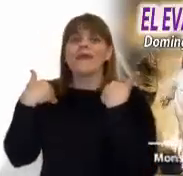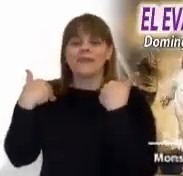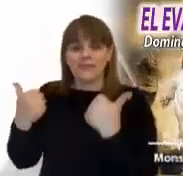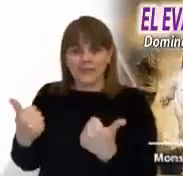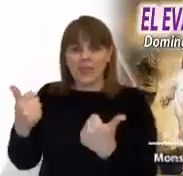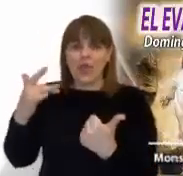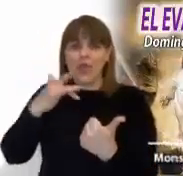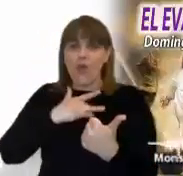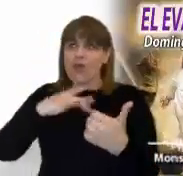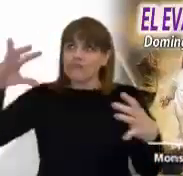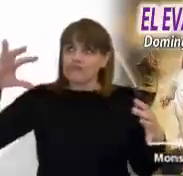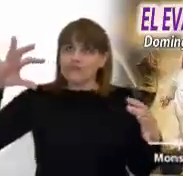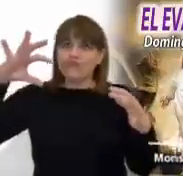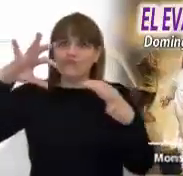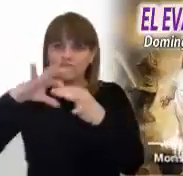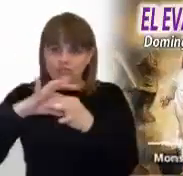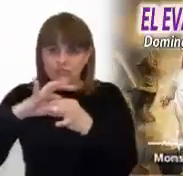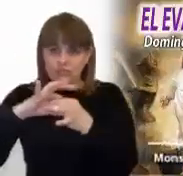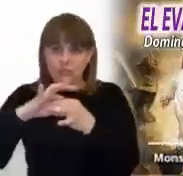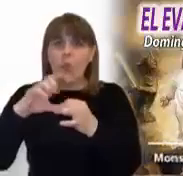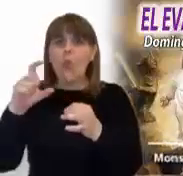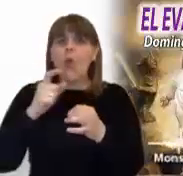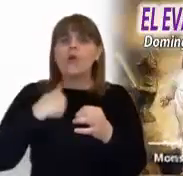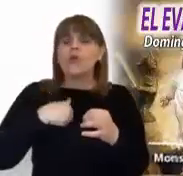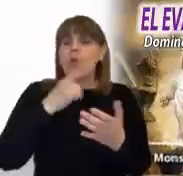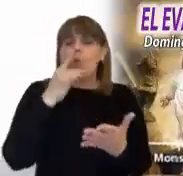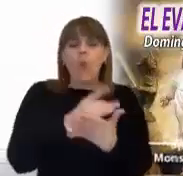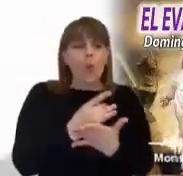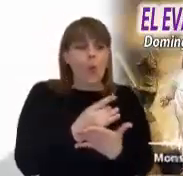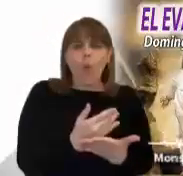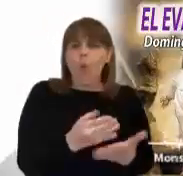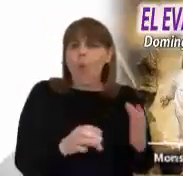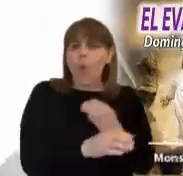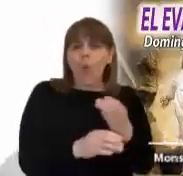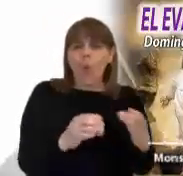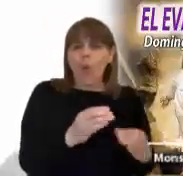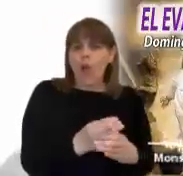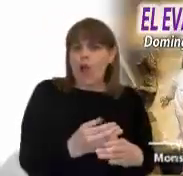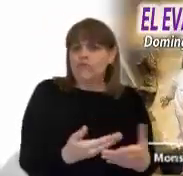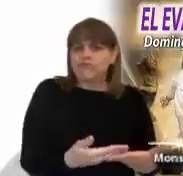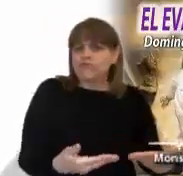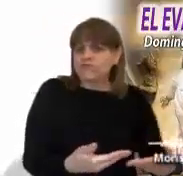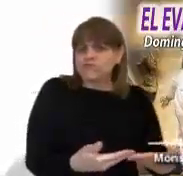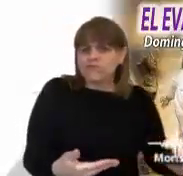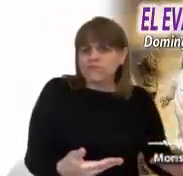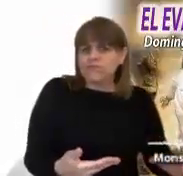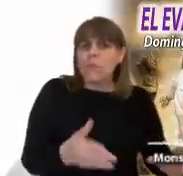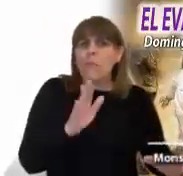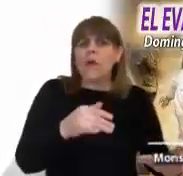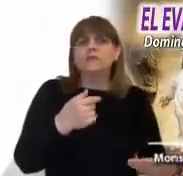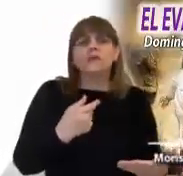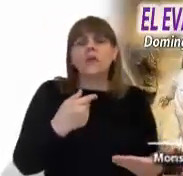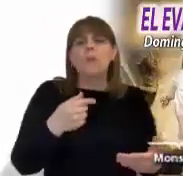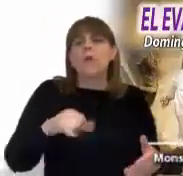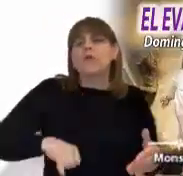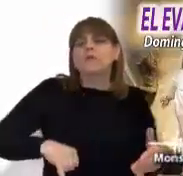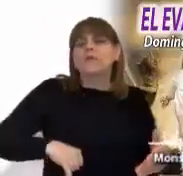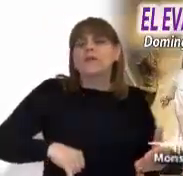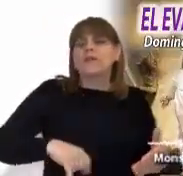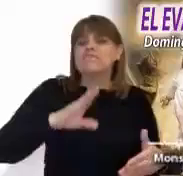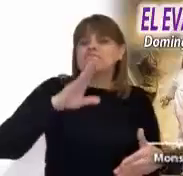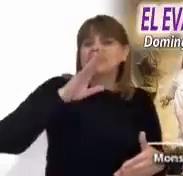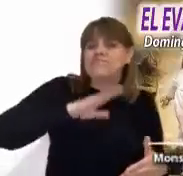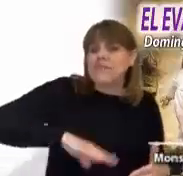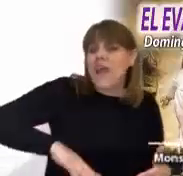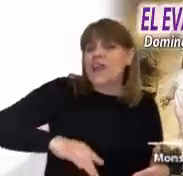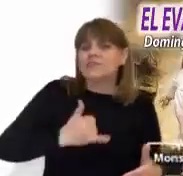Cuando permanecemos a ras de suelo, nuestros propósitos e intereses se vuelven rastreros. Hay que subir al monte, hay que levantar la